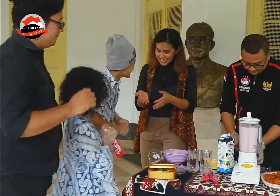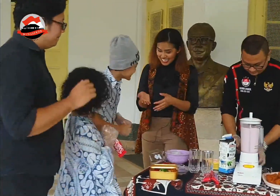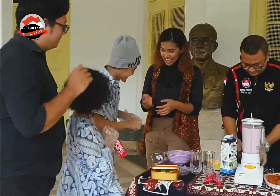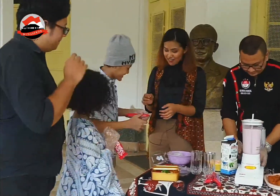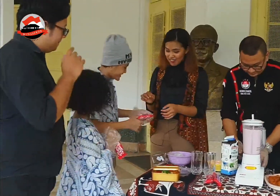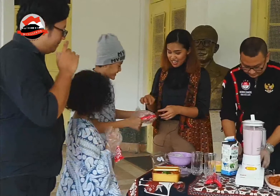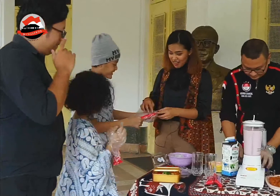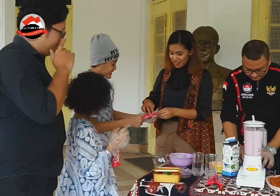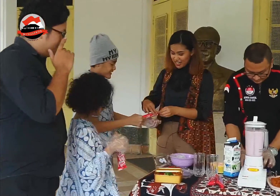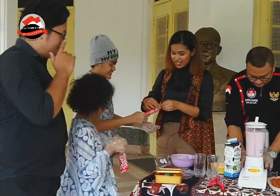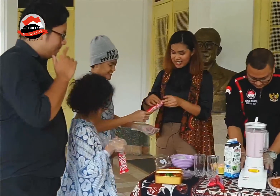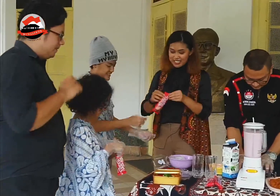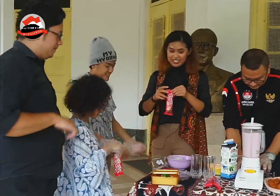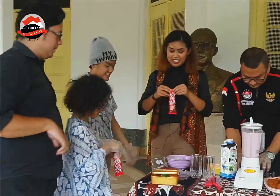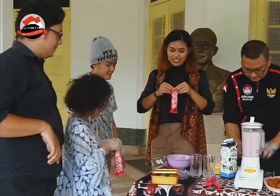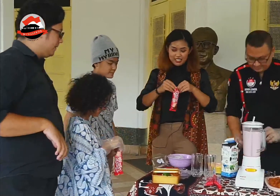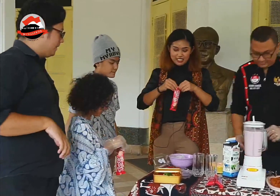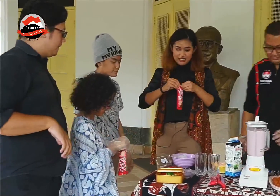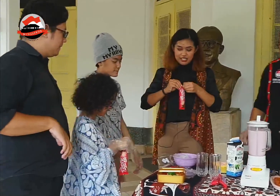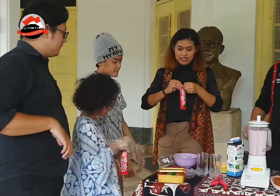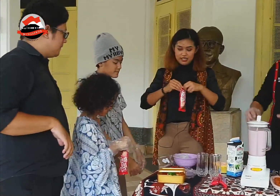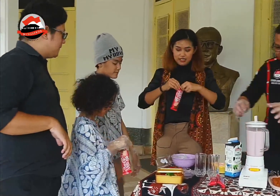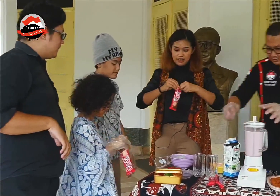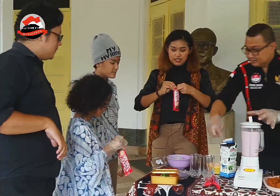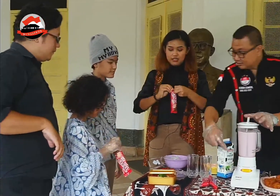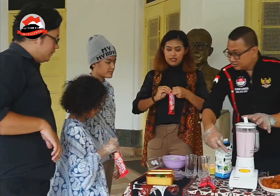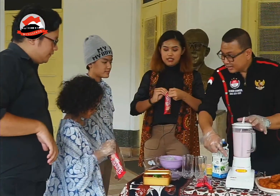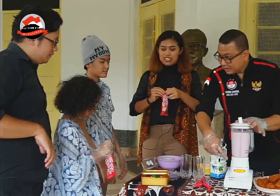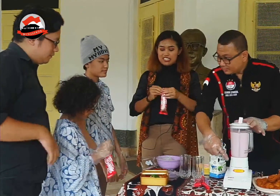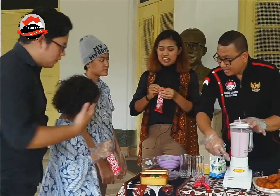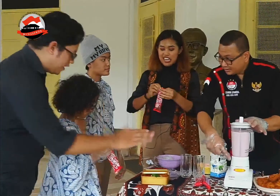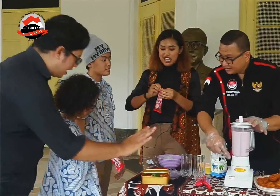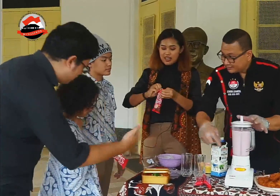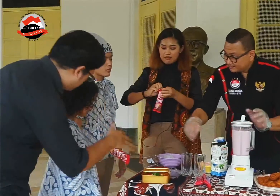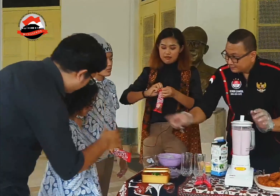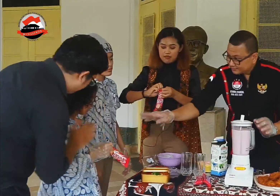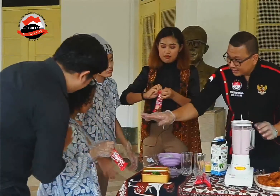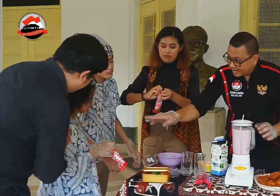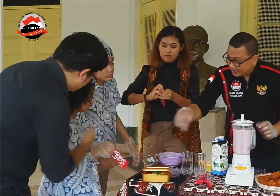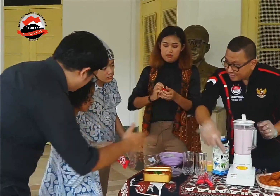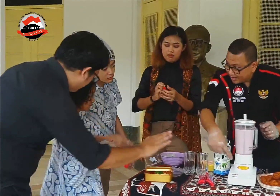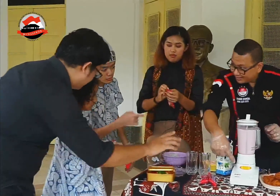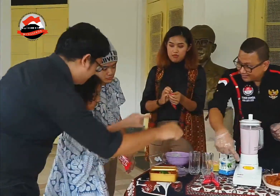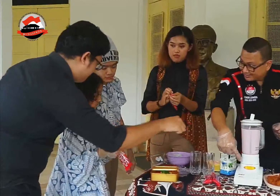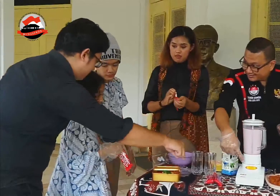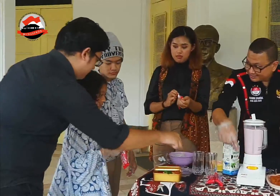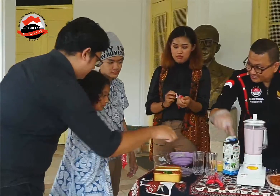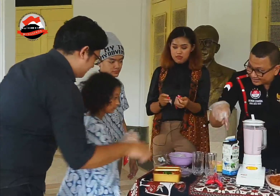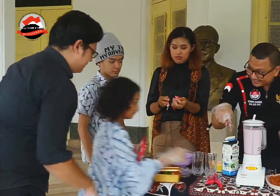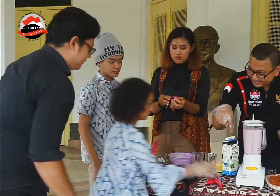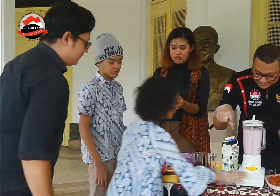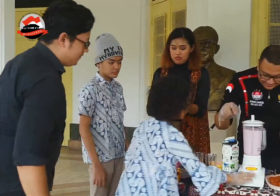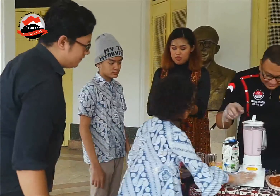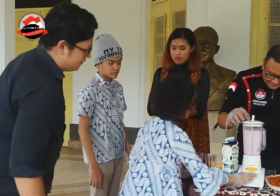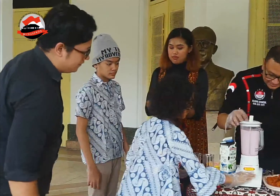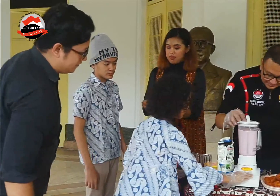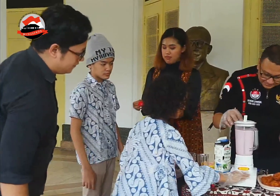sini Kakak Budinda bantuin? Udah? Nada udah? Ini ya. Nada, udah.